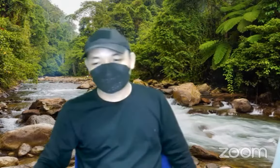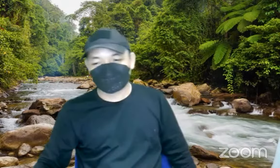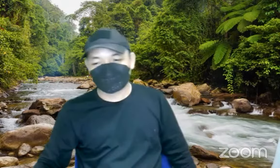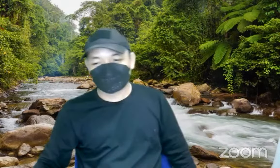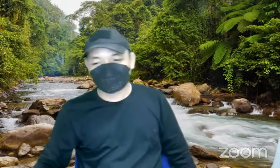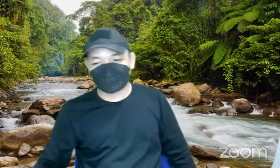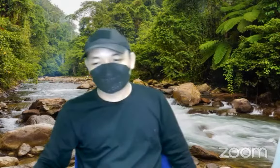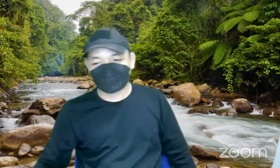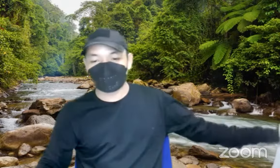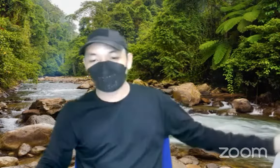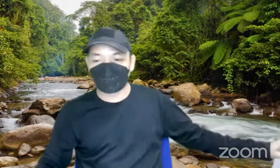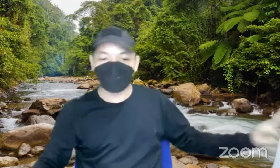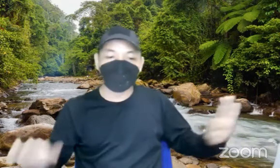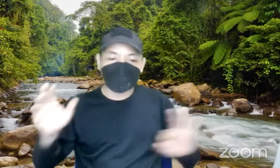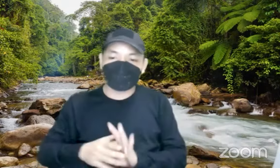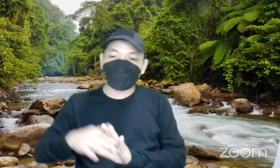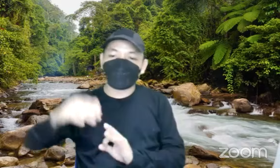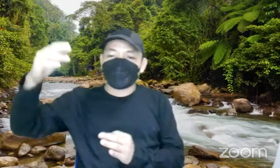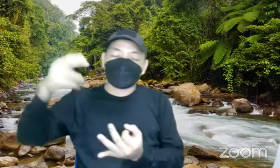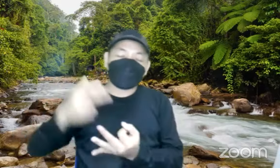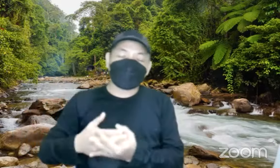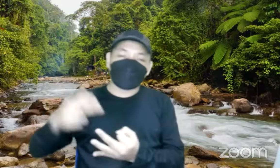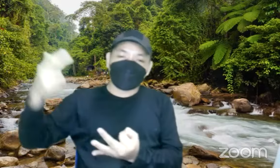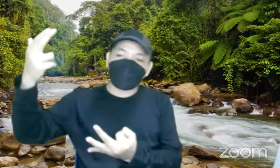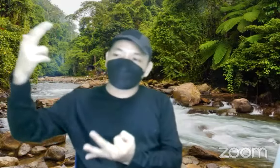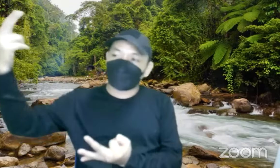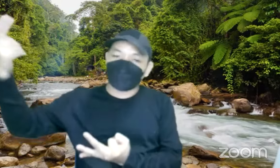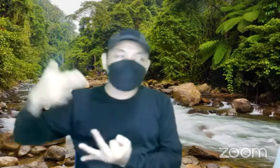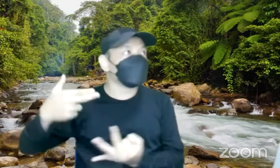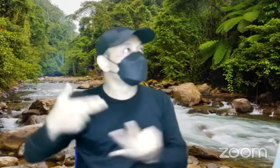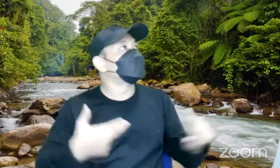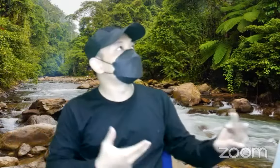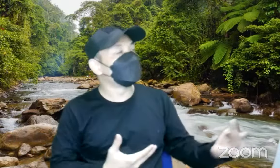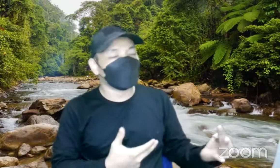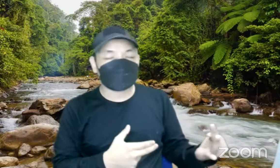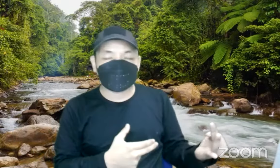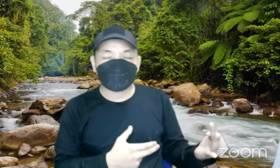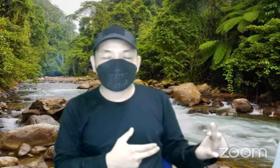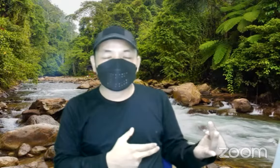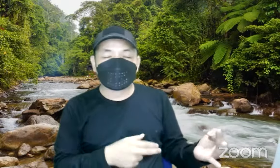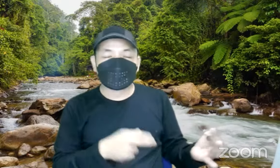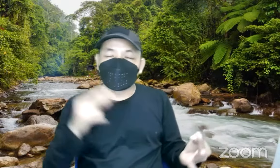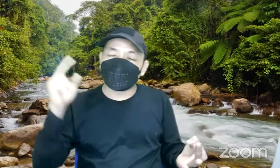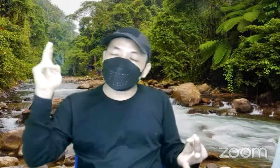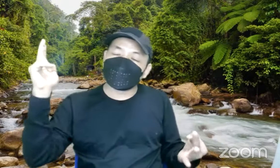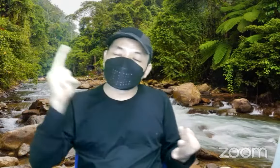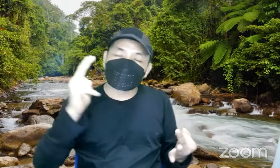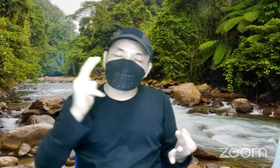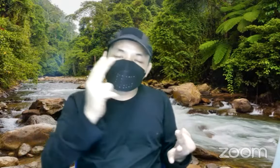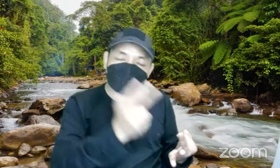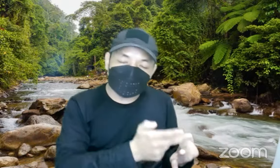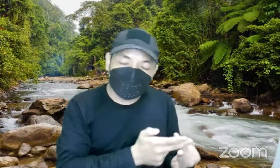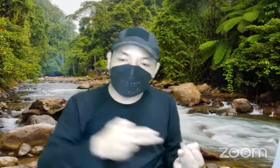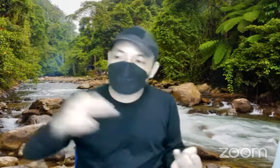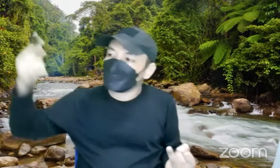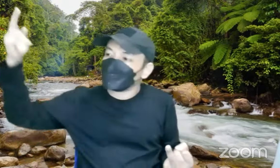ဒါလေးထက်စစ်စားဖို့လိုပါလေဒါကြောင့်ဒီချက်တွေပေါ့နော်ကျွန်တော်တို့ပြည်သူတွေရဲ့မုန်တိမှုနောက်ပြီးရင်သောက်ကစားတွေရဲ့